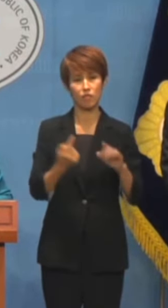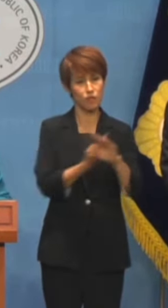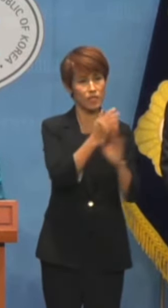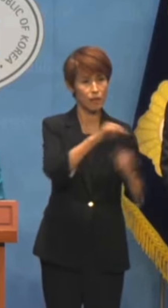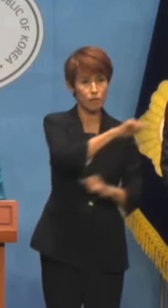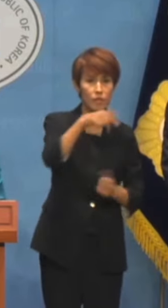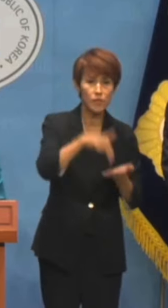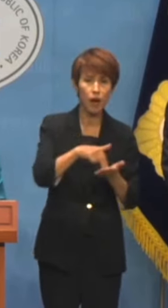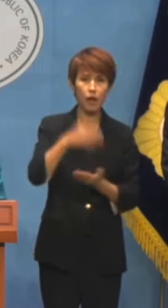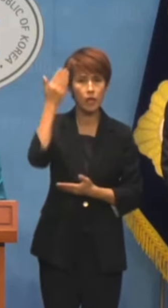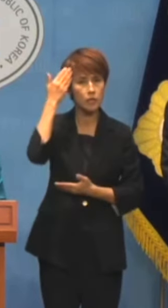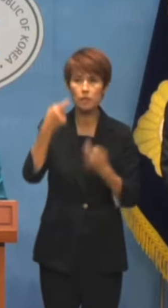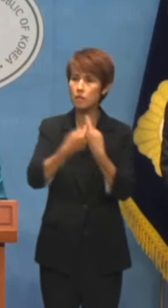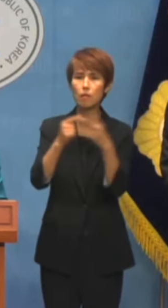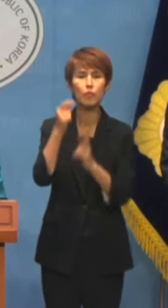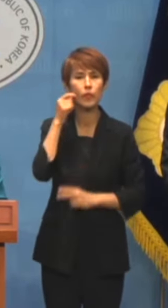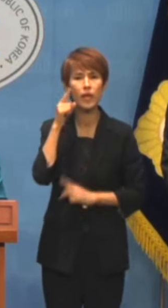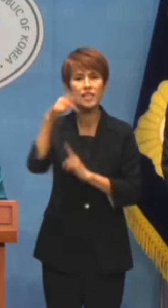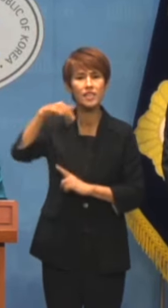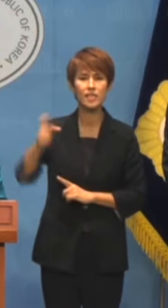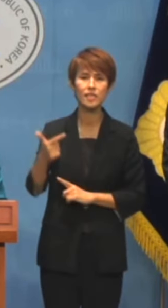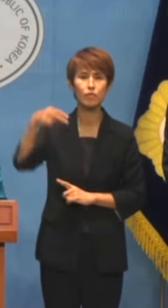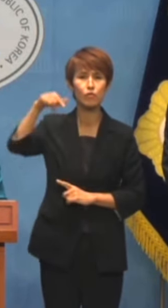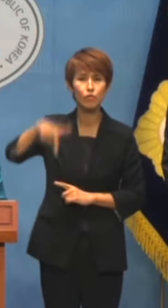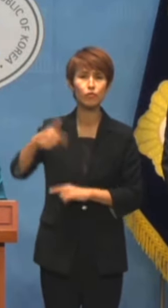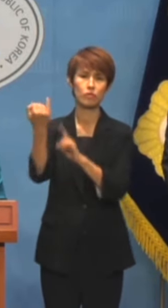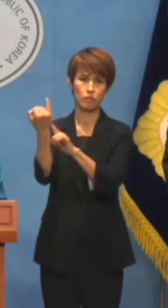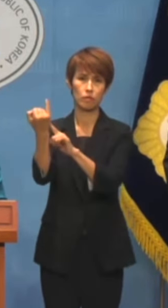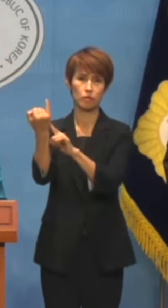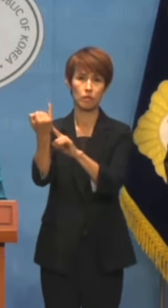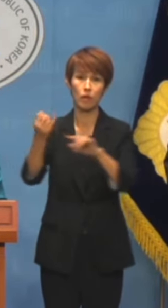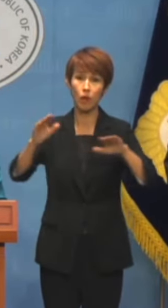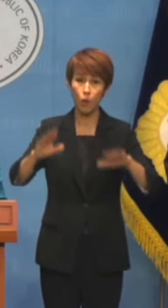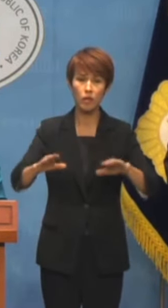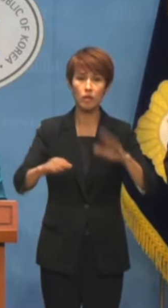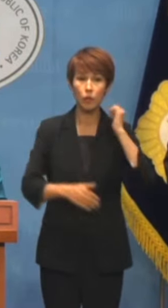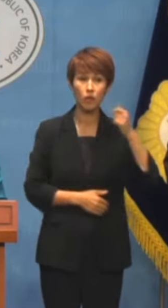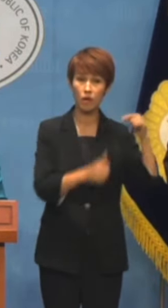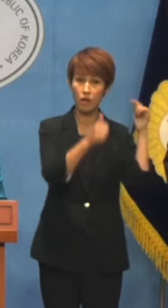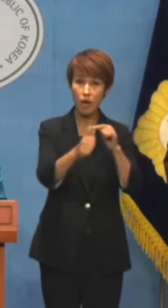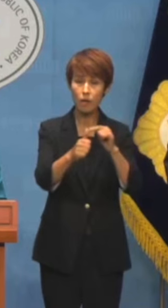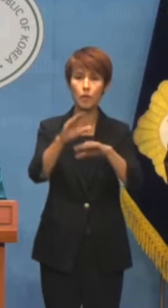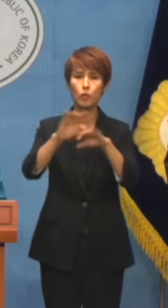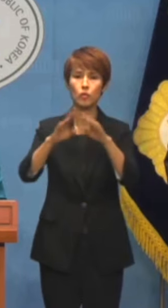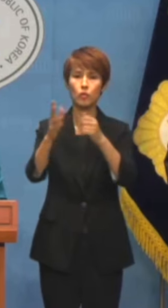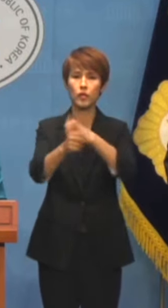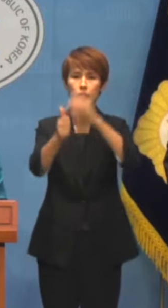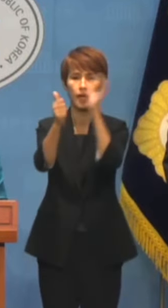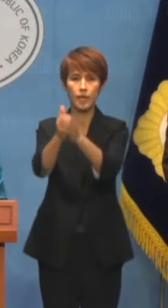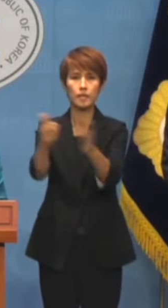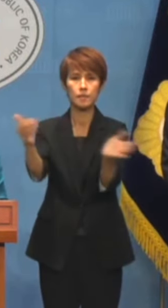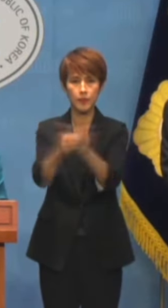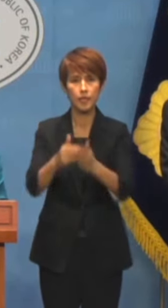되는 숱한 화제를 뿌린 이진수 씨를 오늘 대통령께서